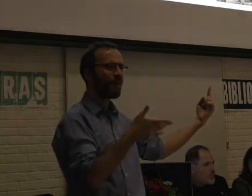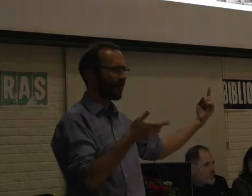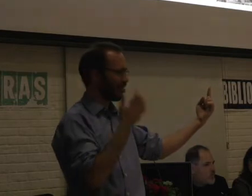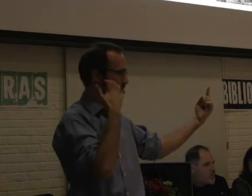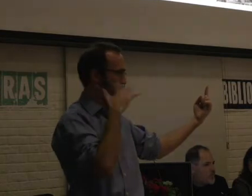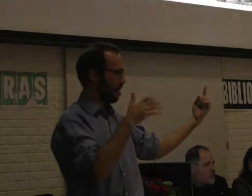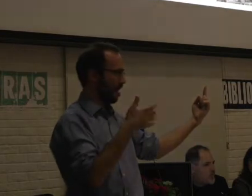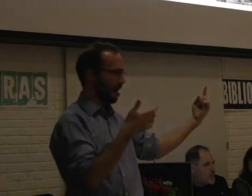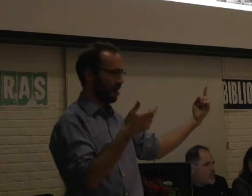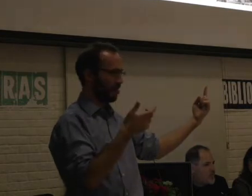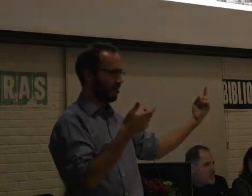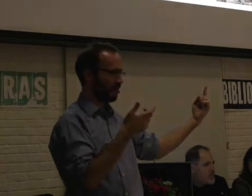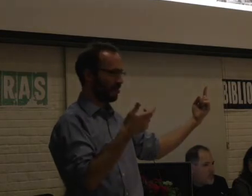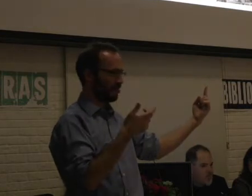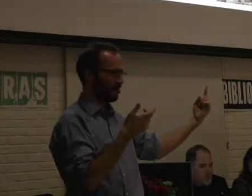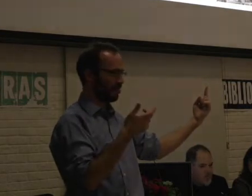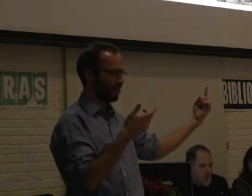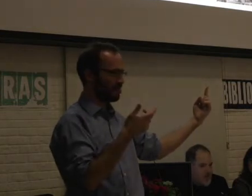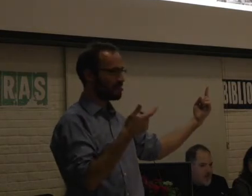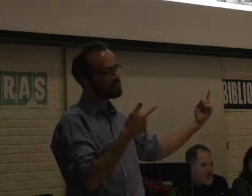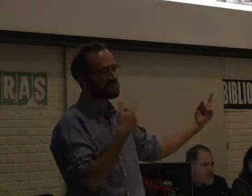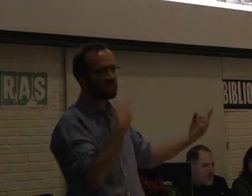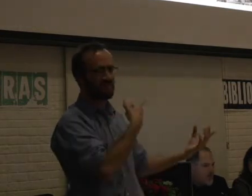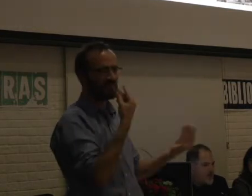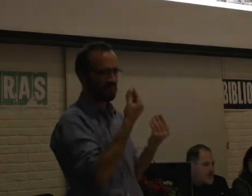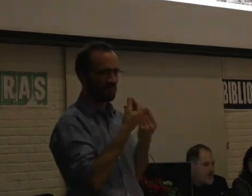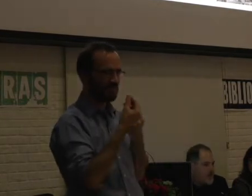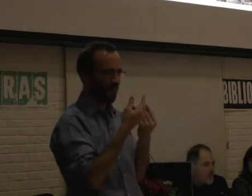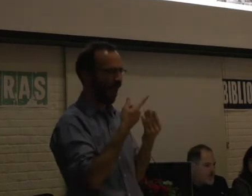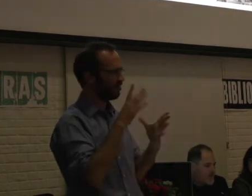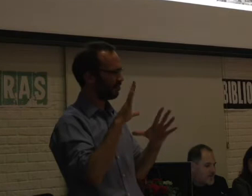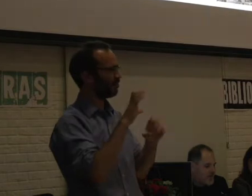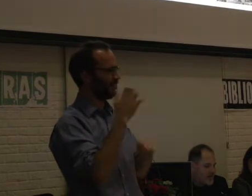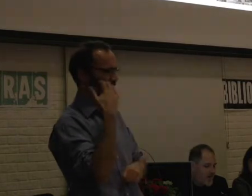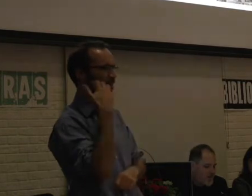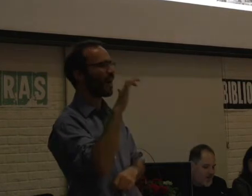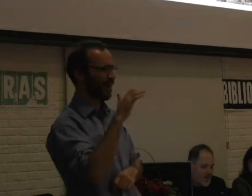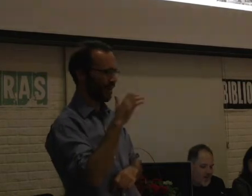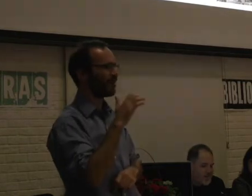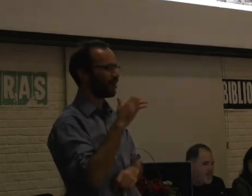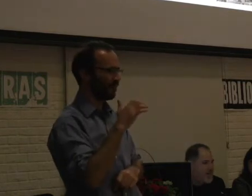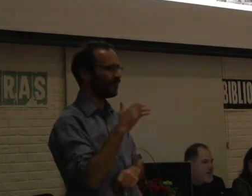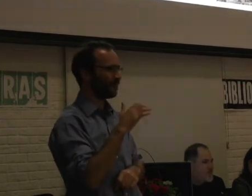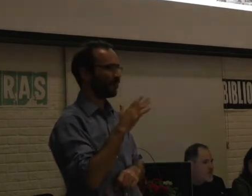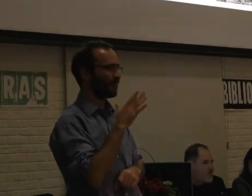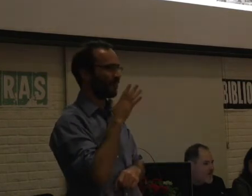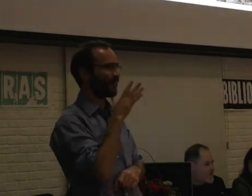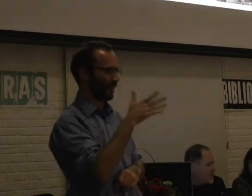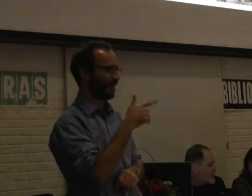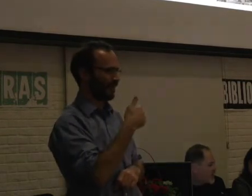un culto de origen mítico. Mistérico, quiero decir, que además viene al hilo por, por el programa que